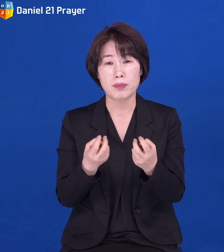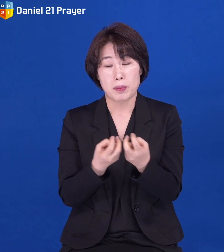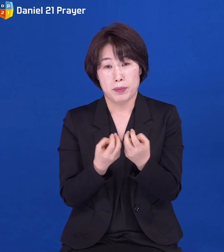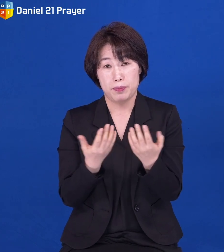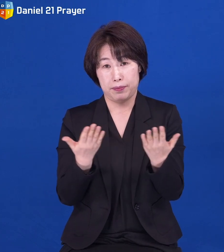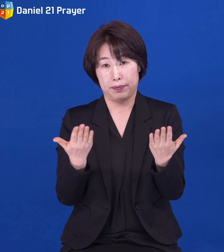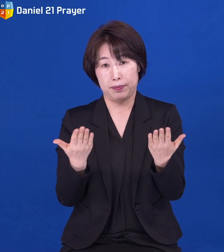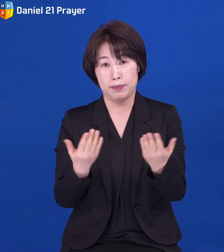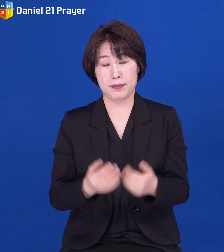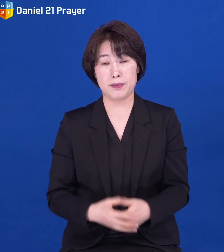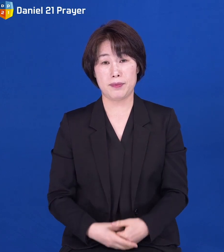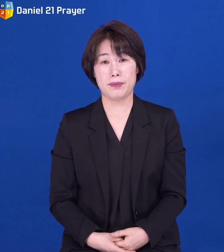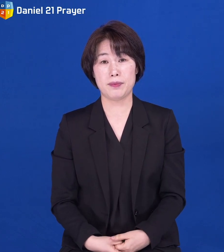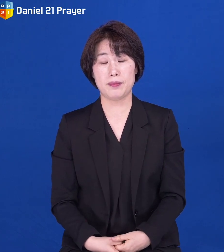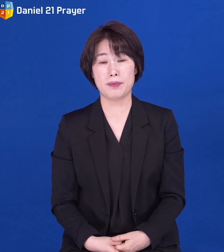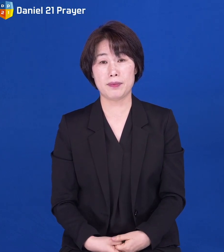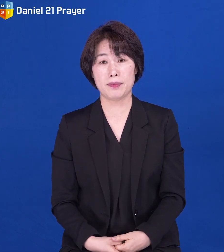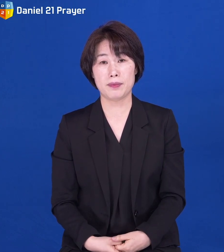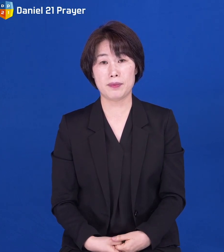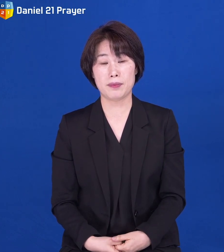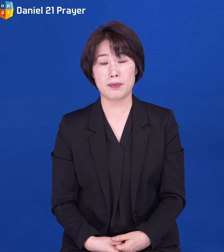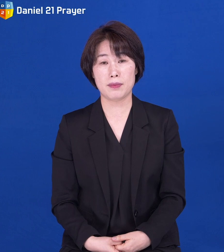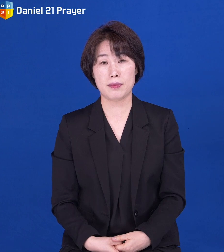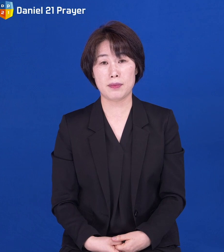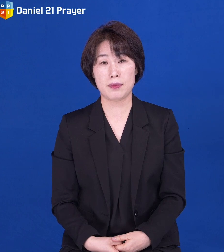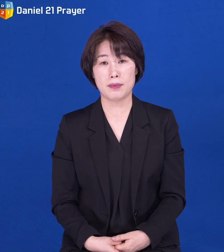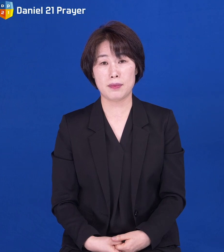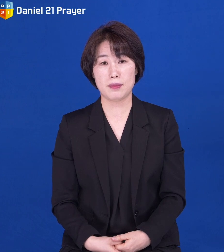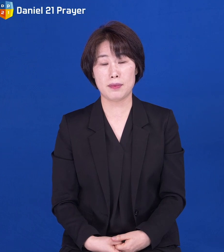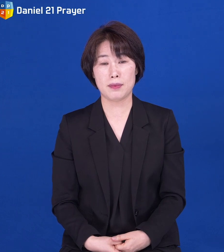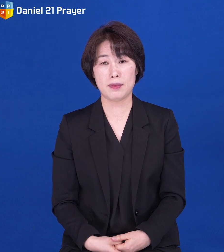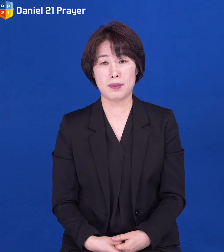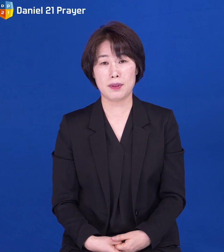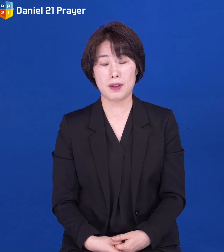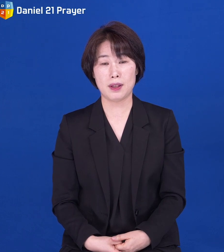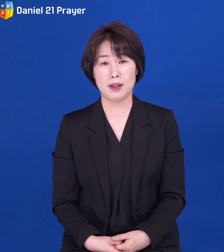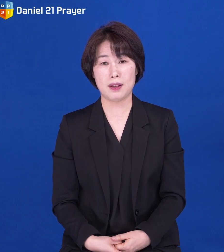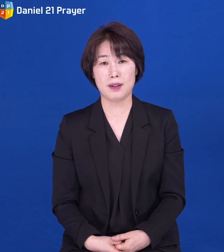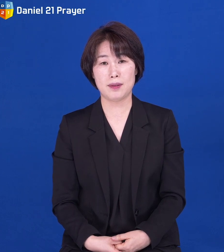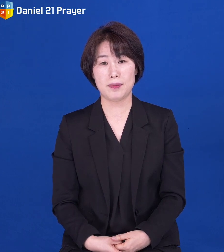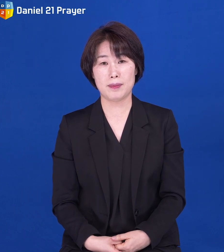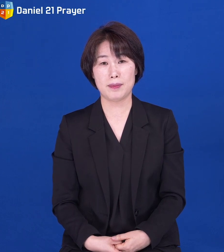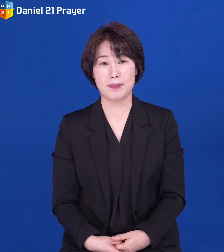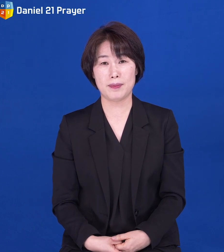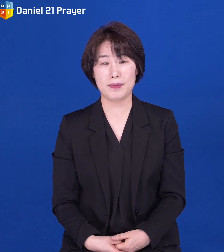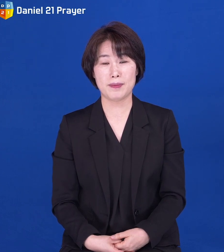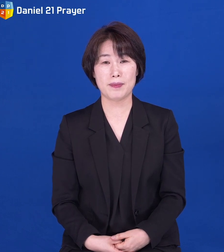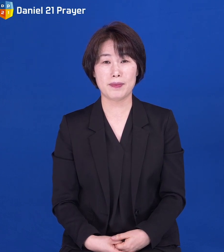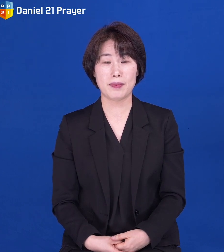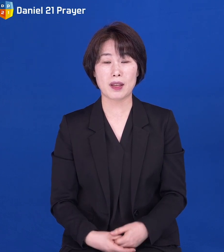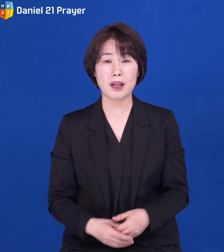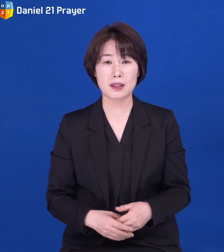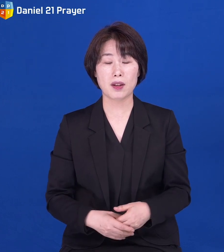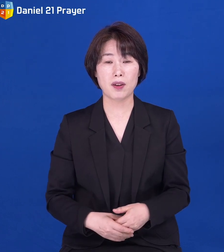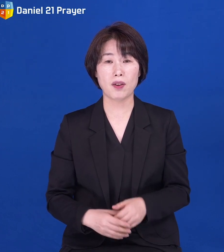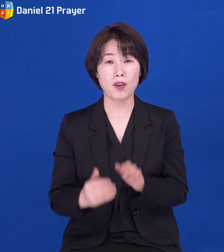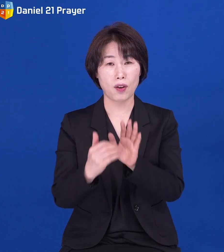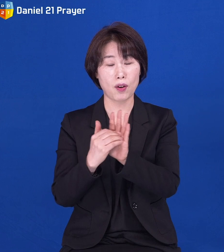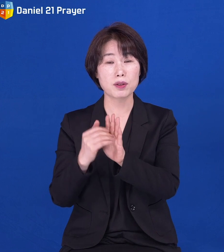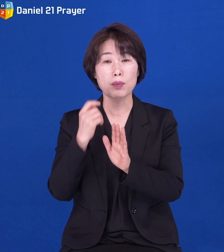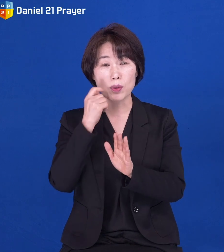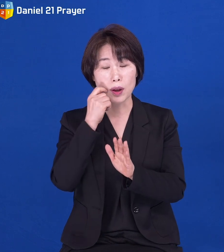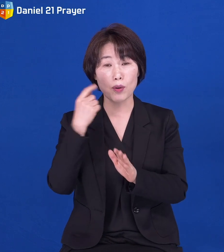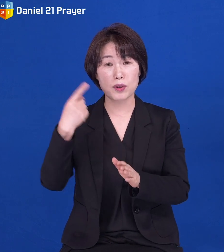그 원장님께서 회개하셨으면 좋겠는데 아무튼 그 원장님께서 그런데 제가 거절할 수가 없어서 그냥 드린다는 생각으로